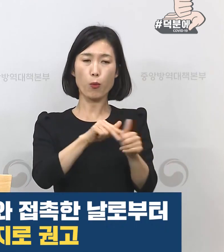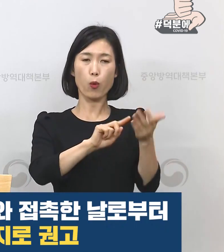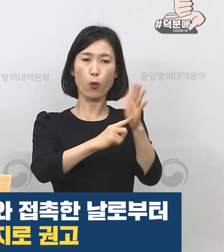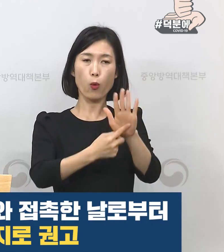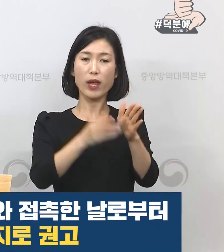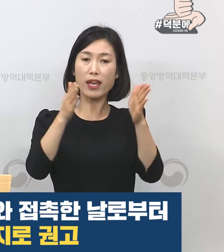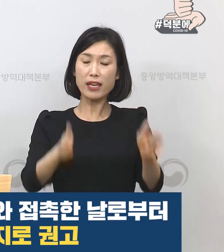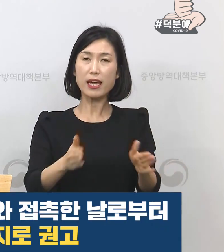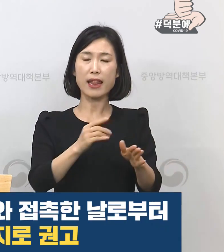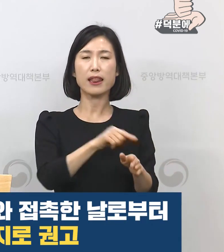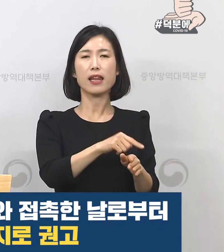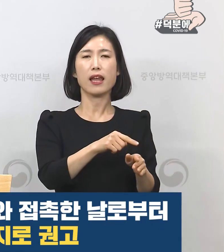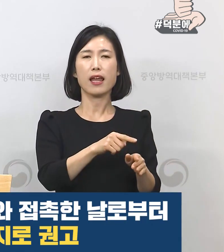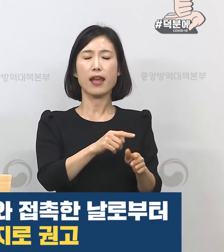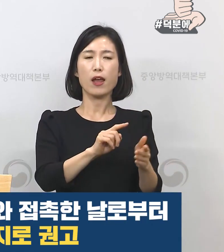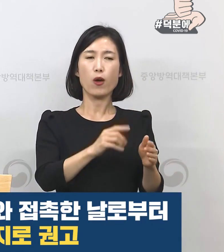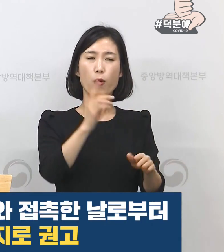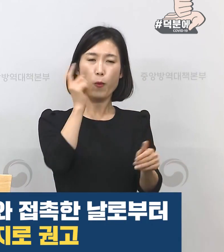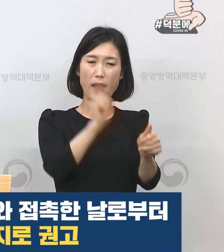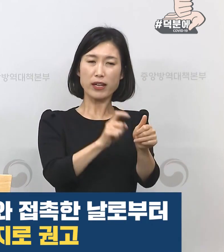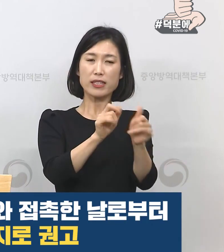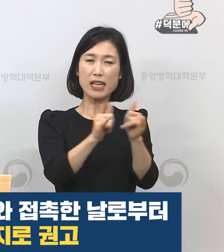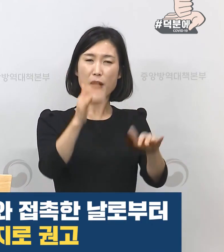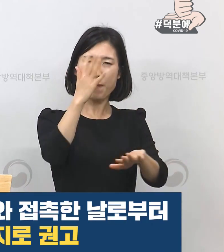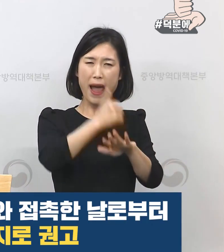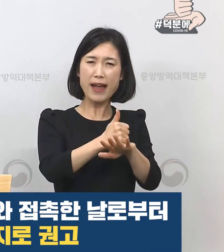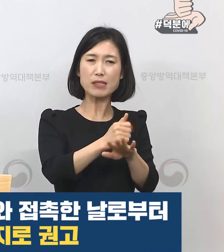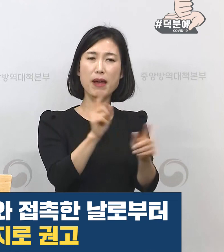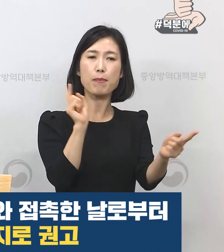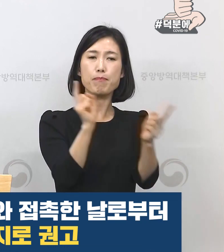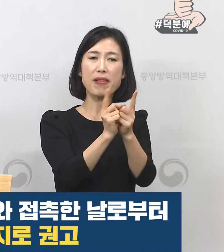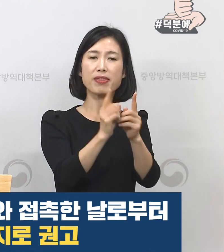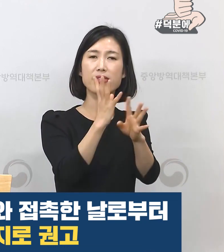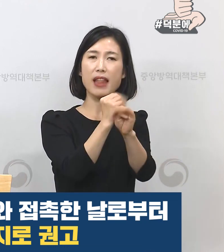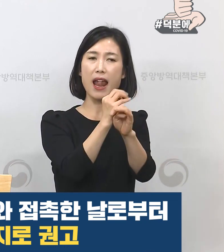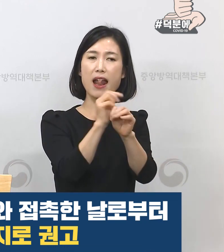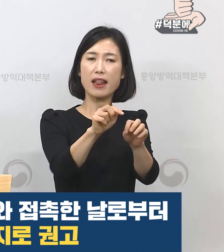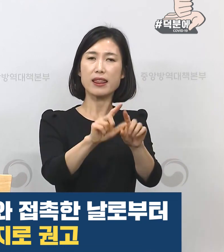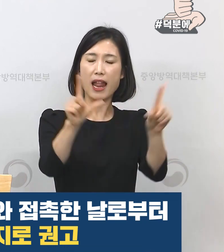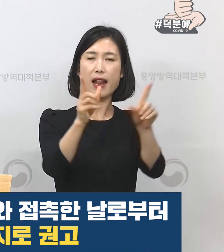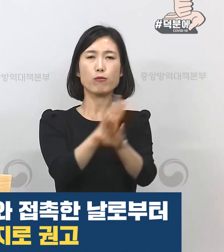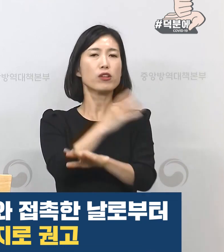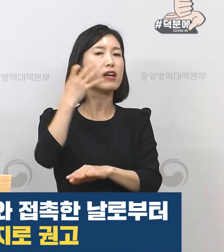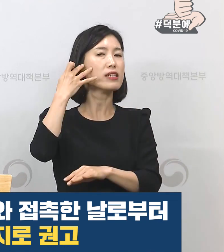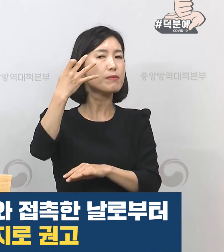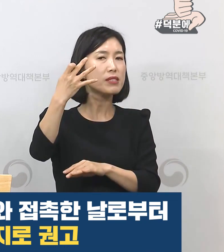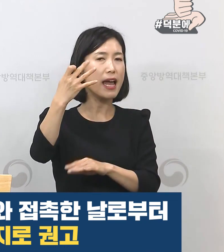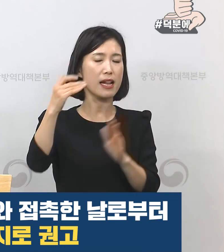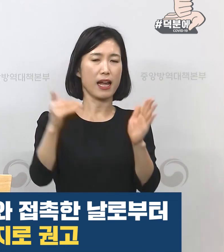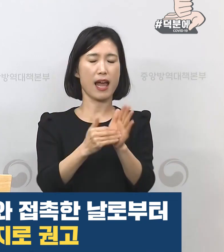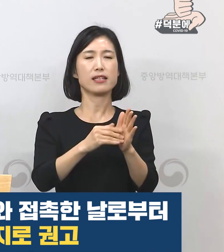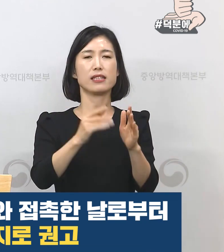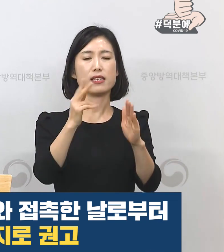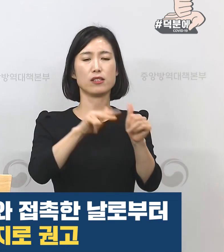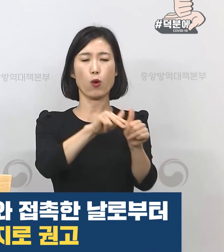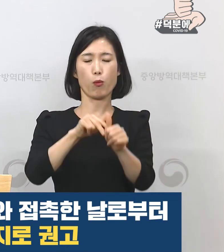기간도 확진자가 마지막 접촉자와 접촉한 날로부터 14일 경과